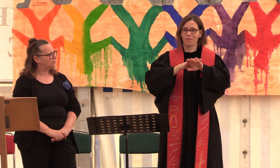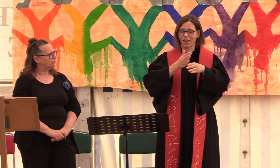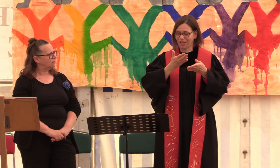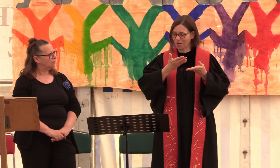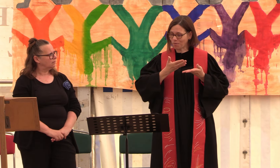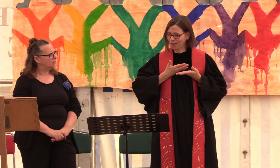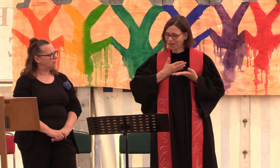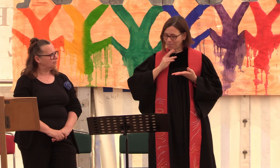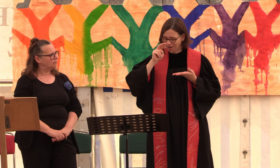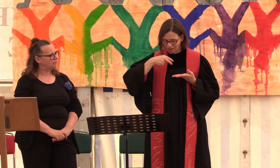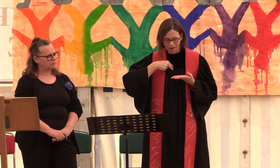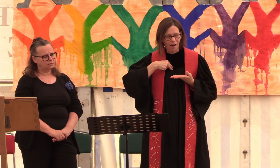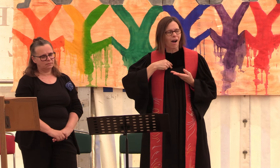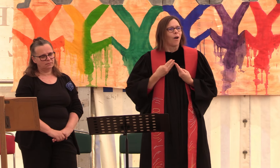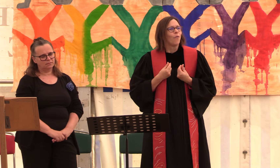Und wir spüren auch,